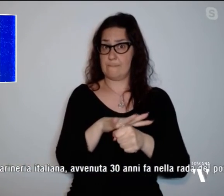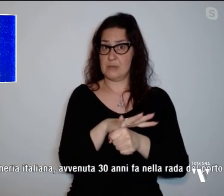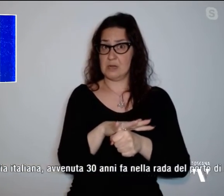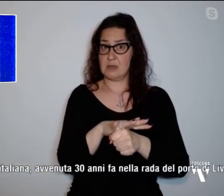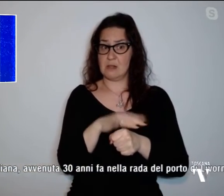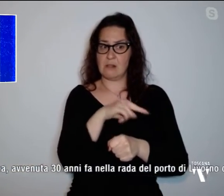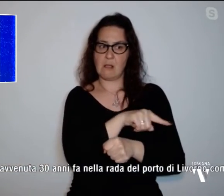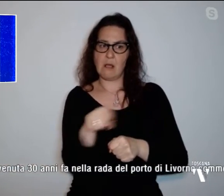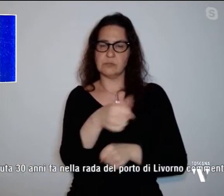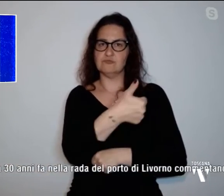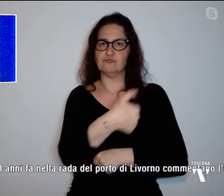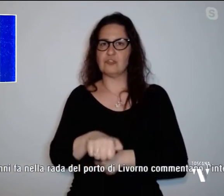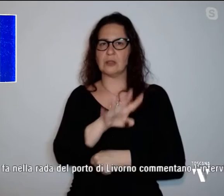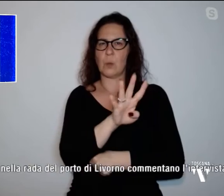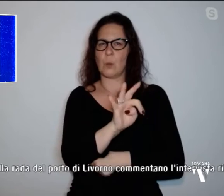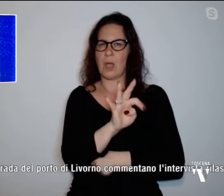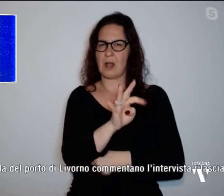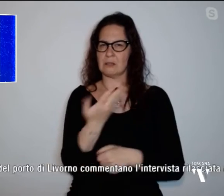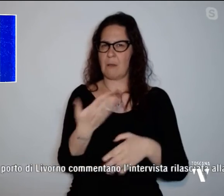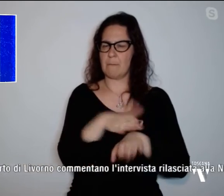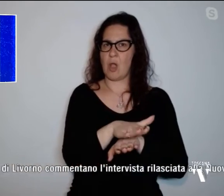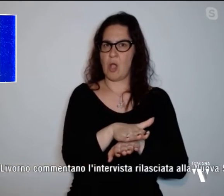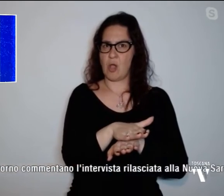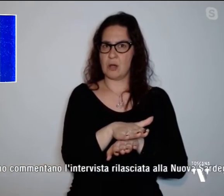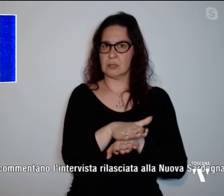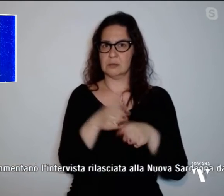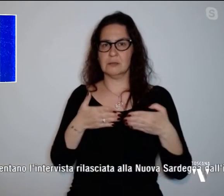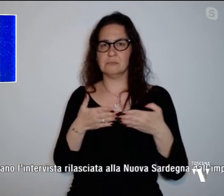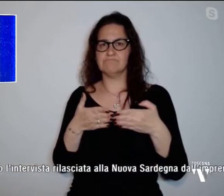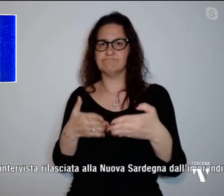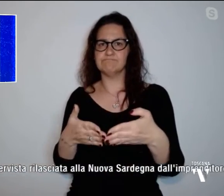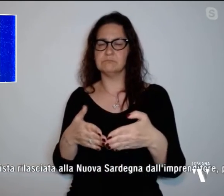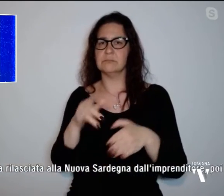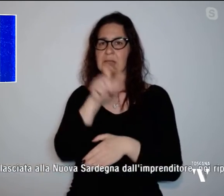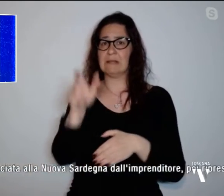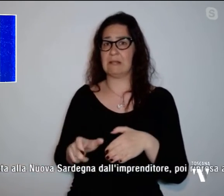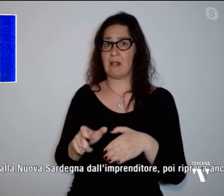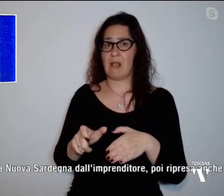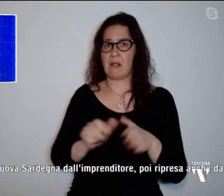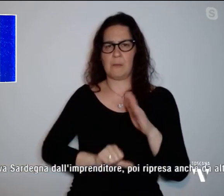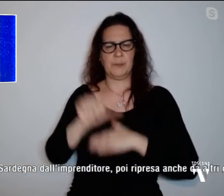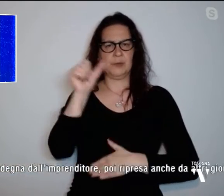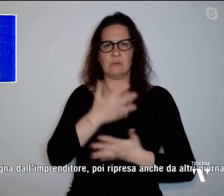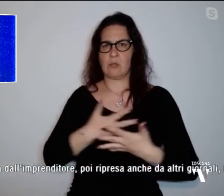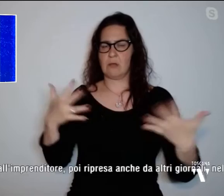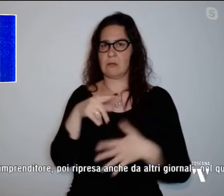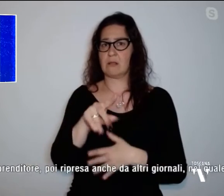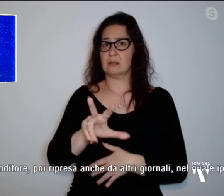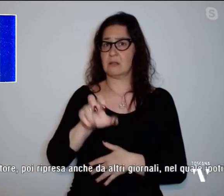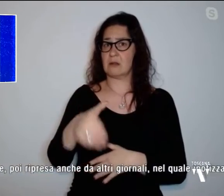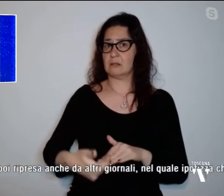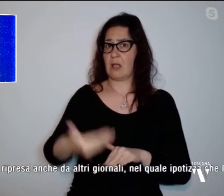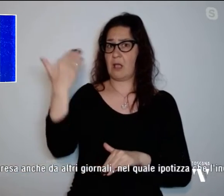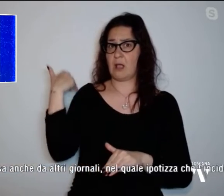vittime della più grande sciagura della marineria italiana avvenuta 30 anni fa nella rada